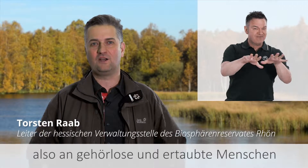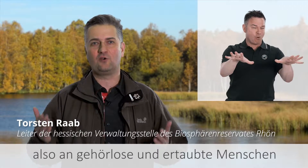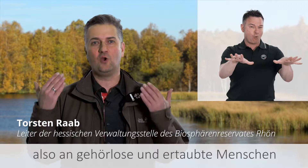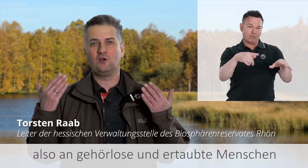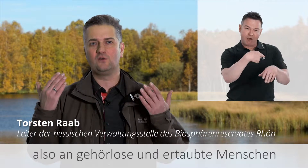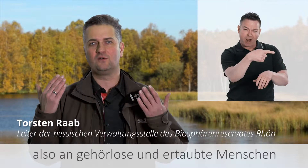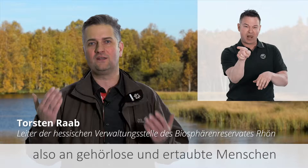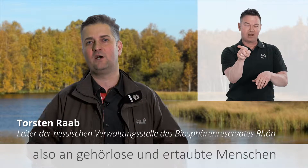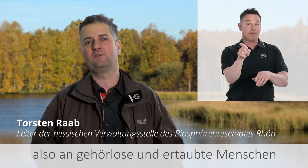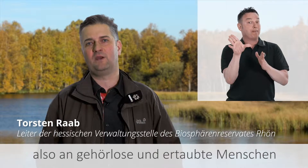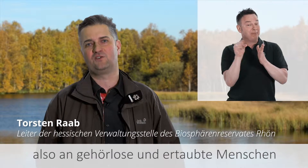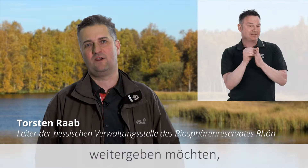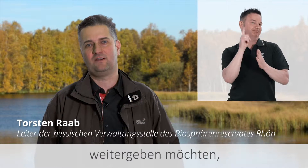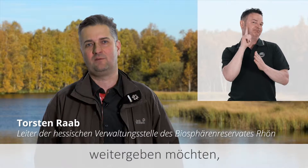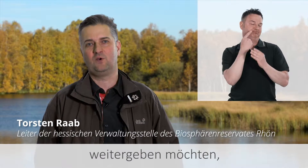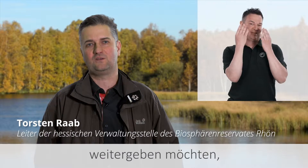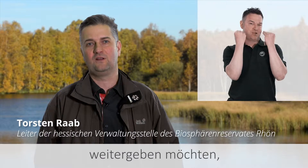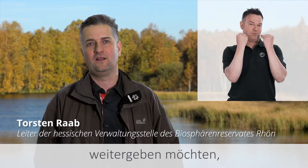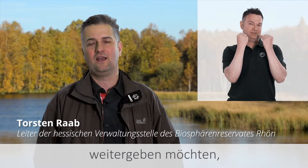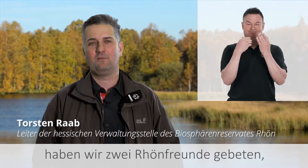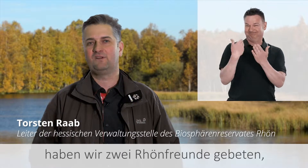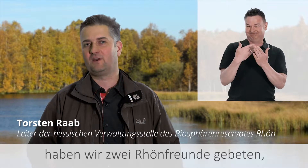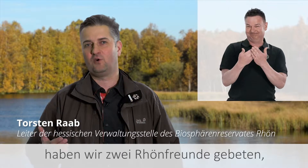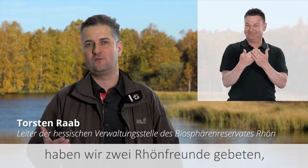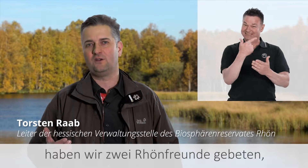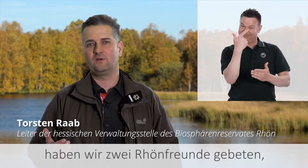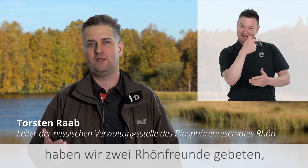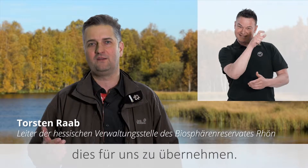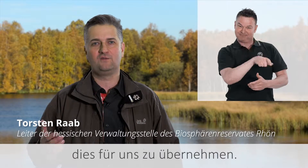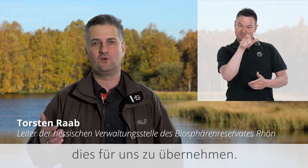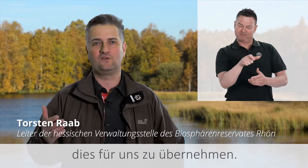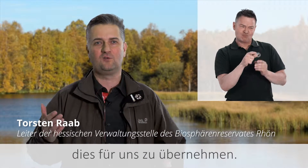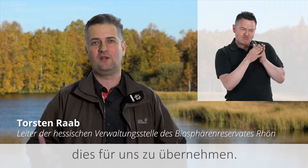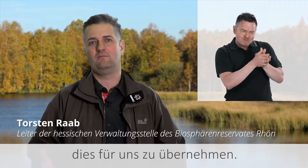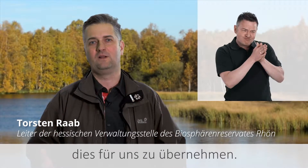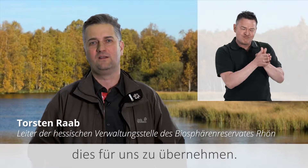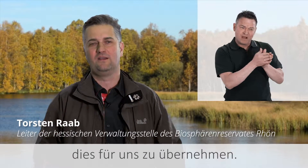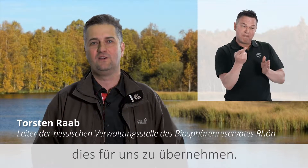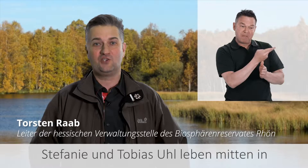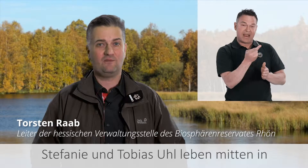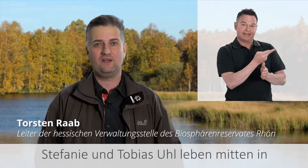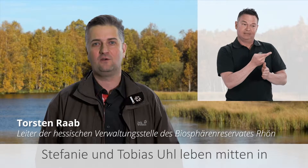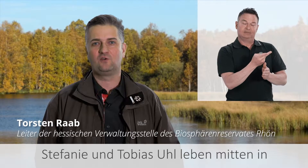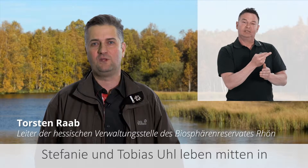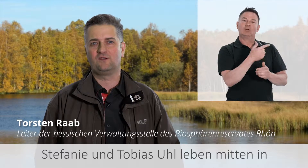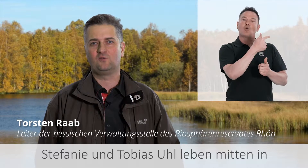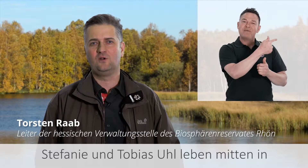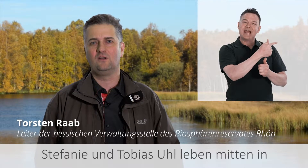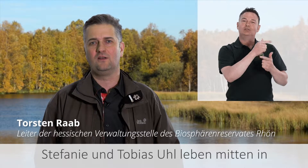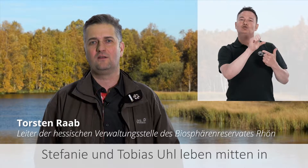an gehörlose und ertaubte Menschen weitergeben möchten, haben wir zwei Rhön-Freunde gebeten, dies für uns zu übernehmen. Stefanie und Tobias Uhl